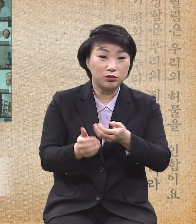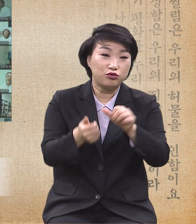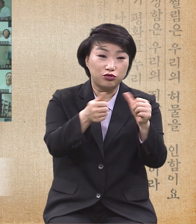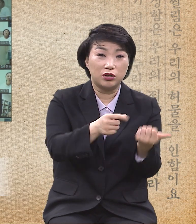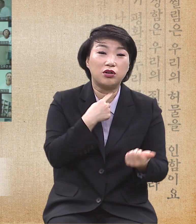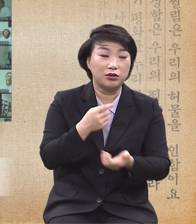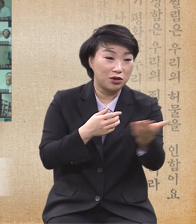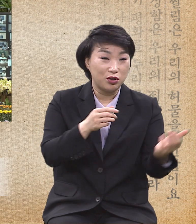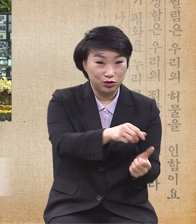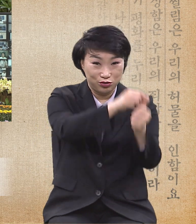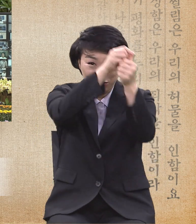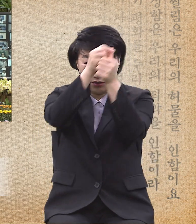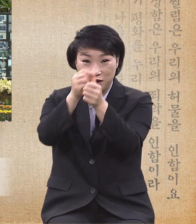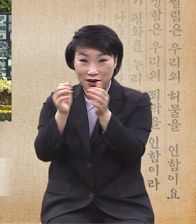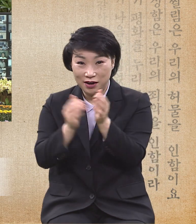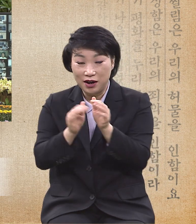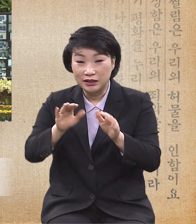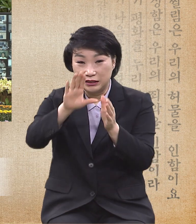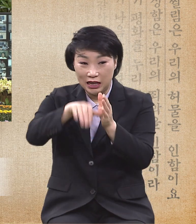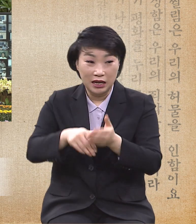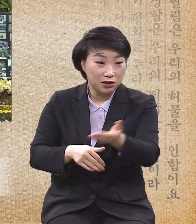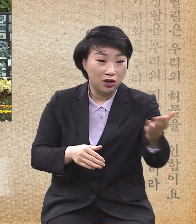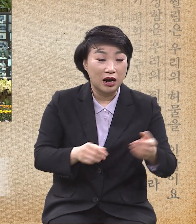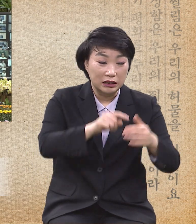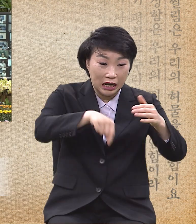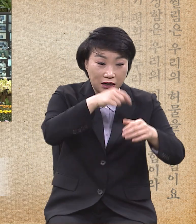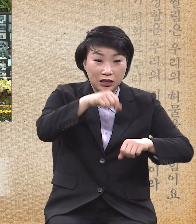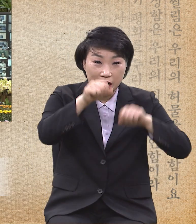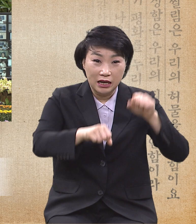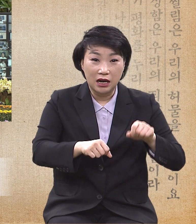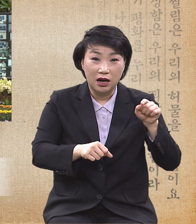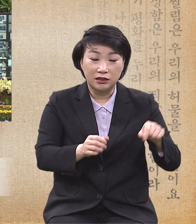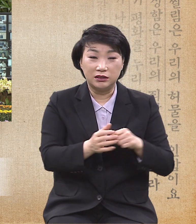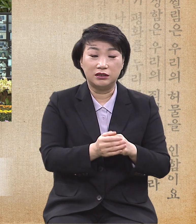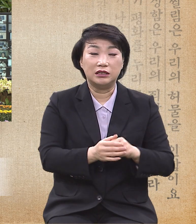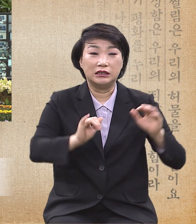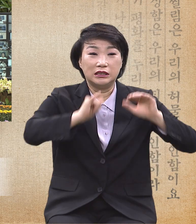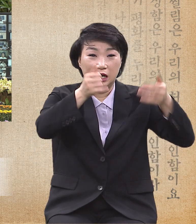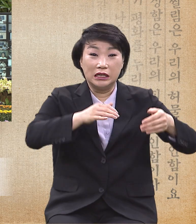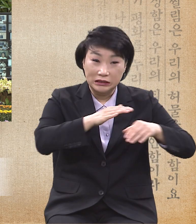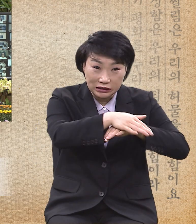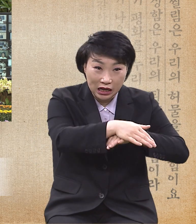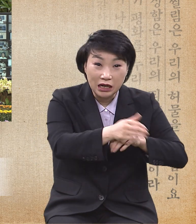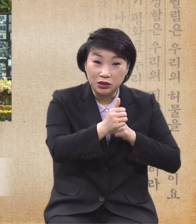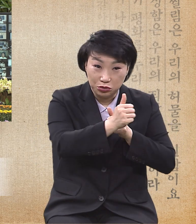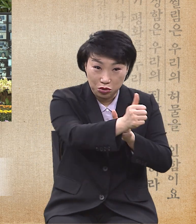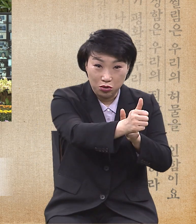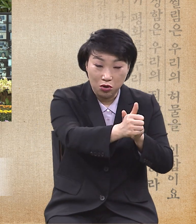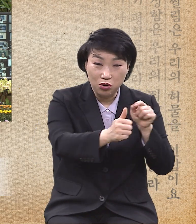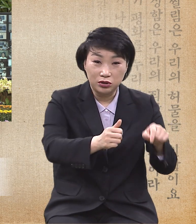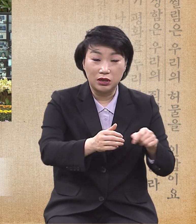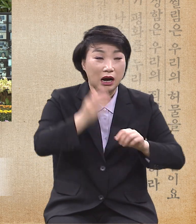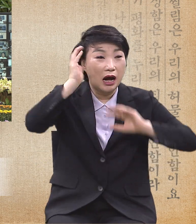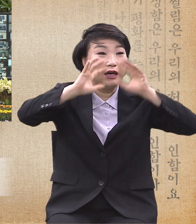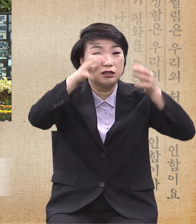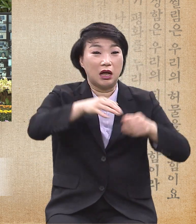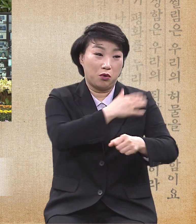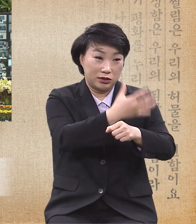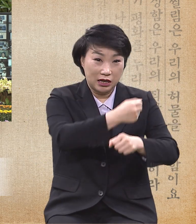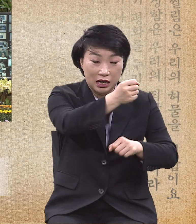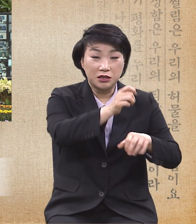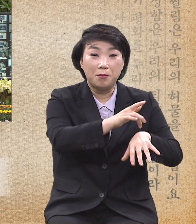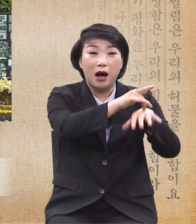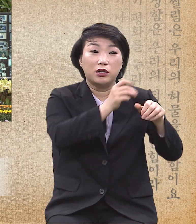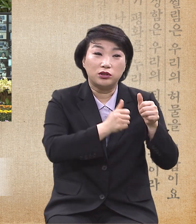너희를 살리셨도다. 그때 너희가 그 가운데 하여 이 세상 풍속을 쫓고 공중의 권세